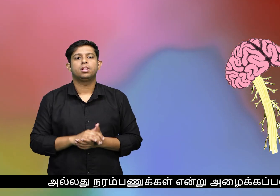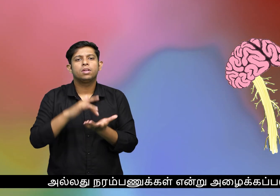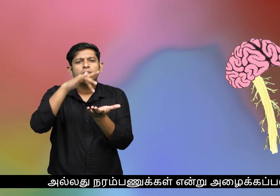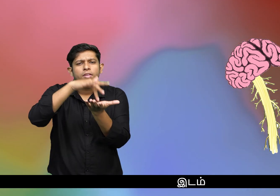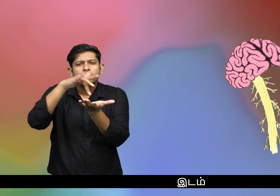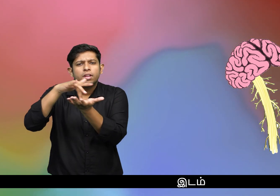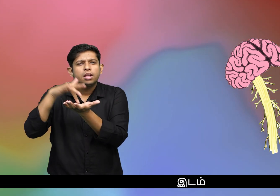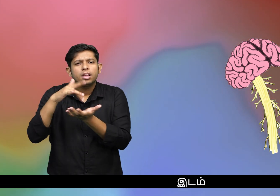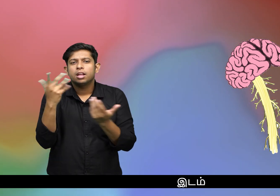இடம்.